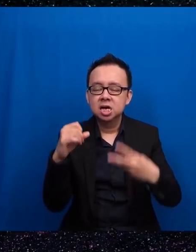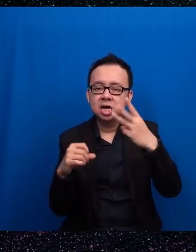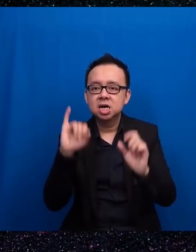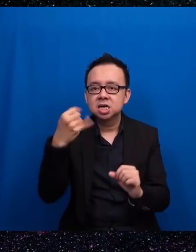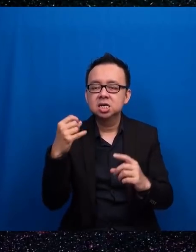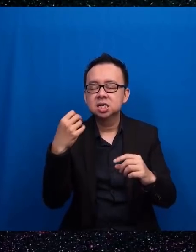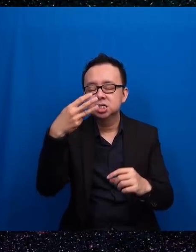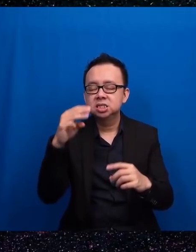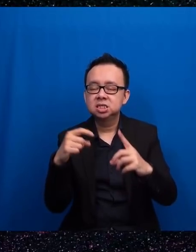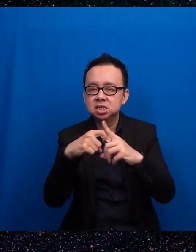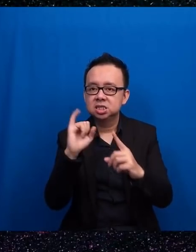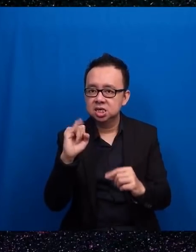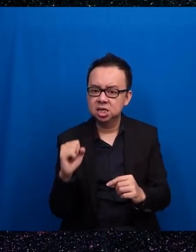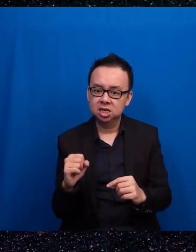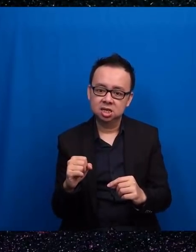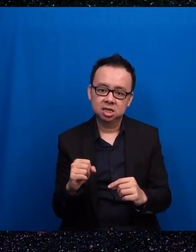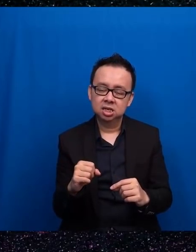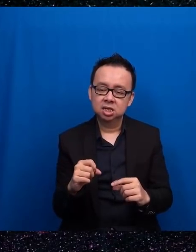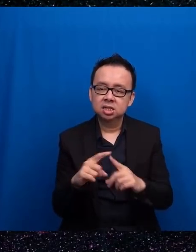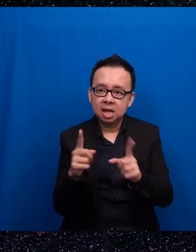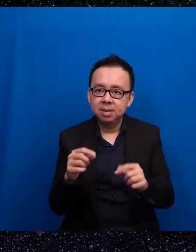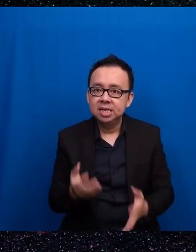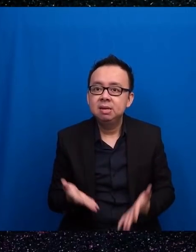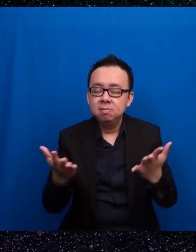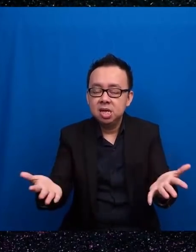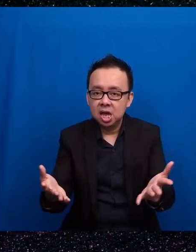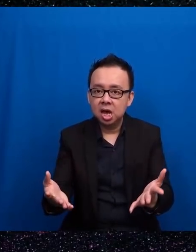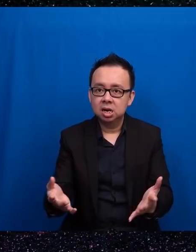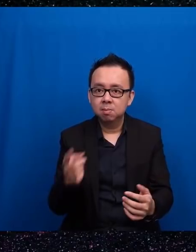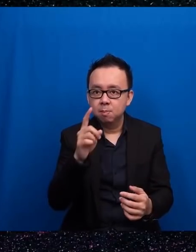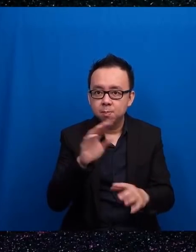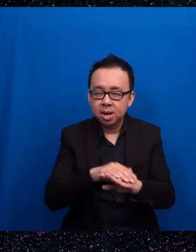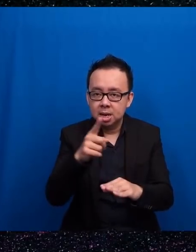karena interviewnya berhasil. Tapi diberikan kepadamu karena seseorang mengasihimu.